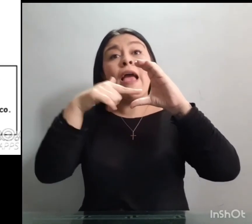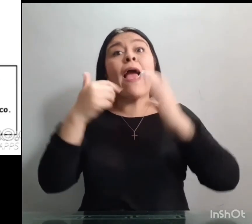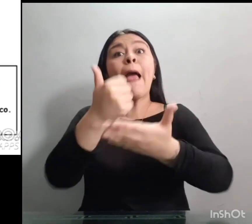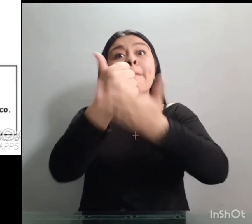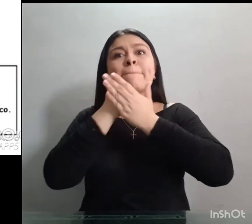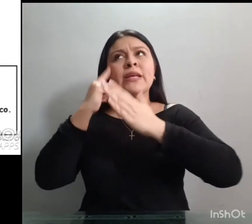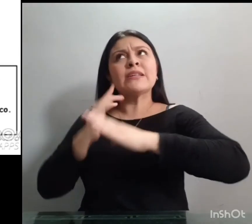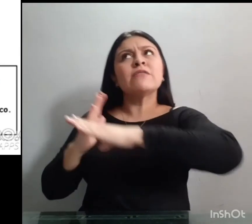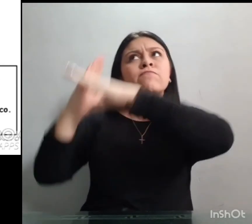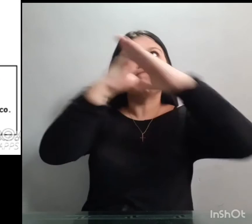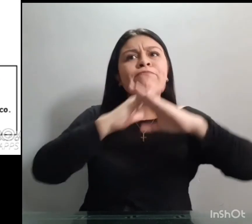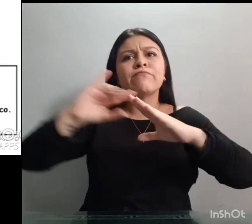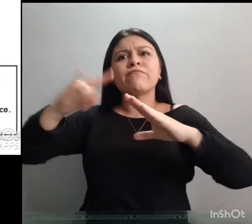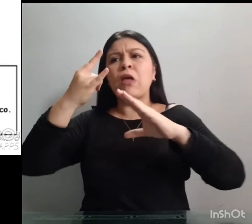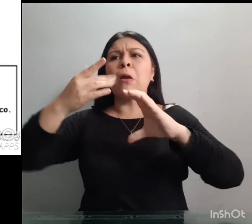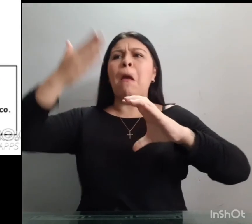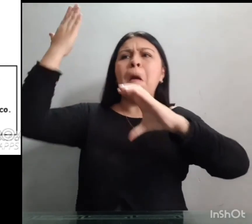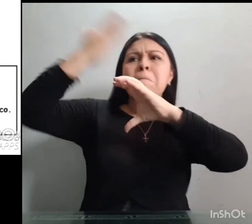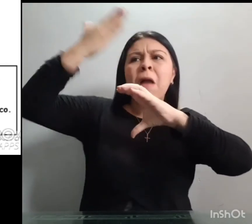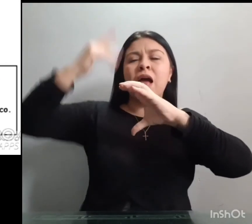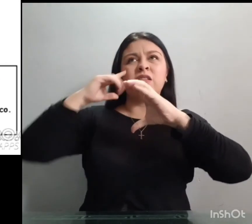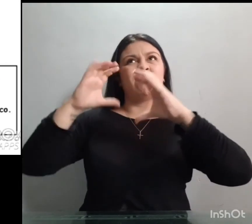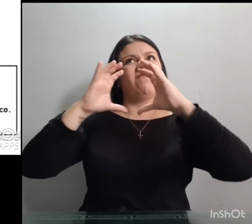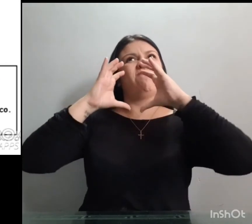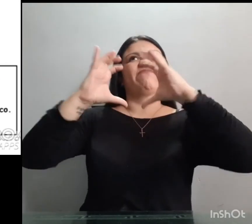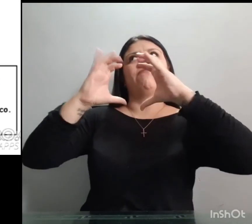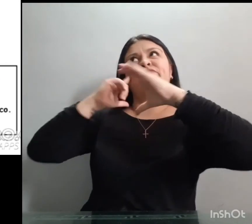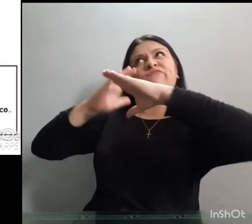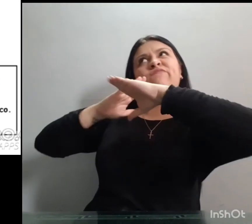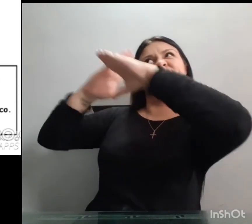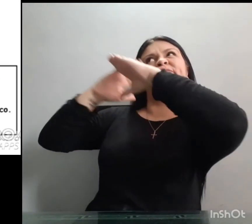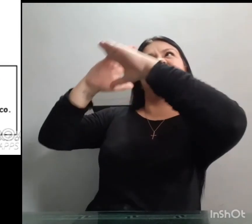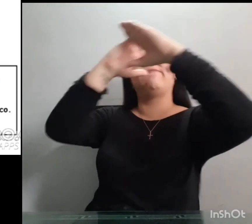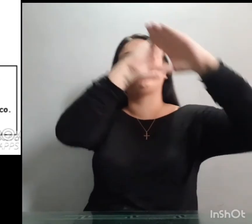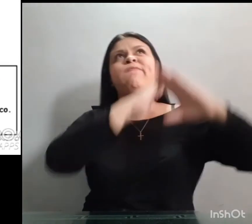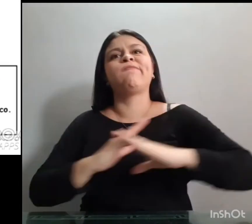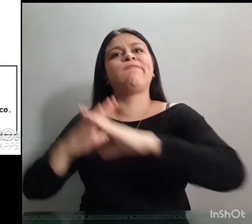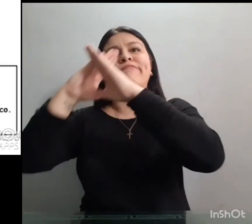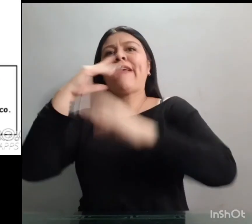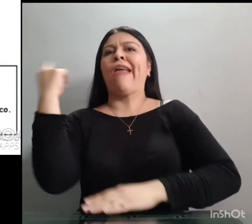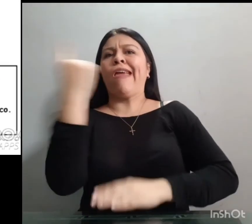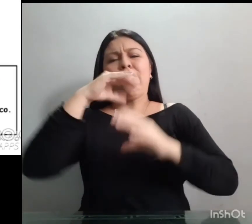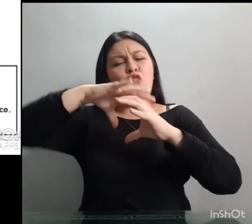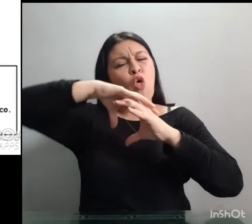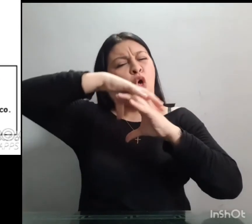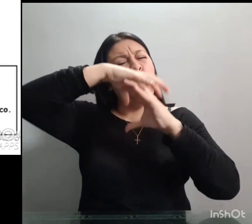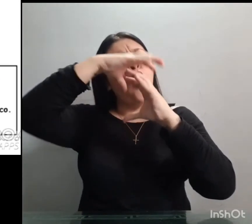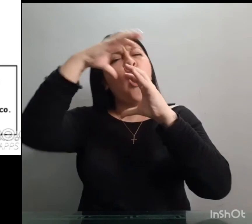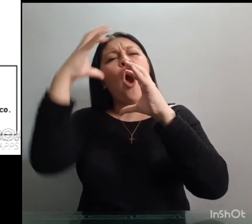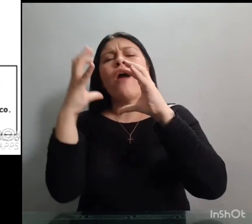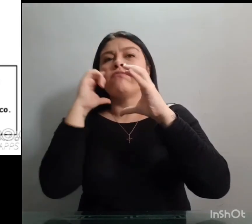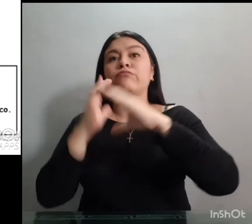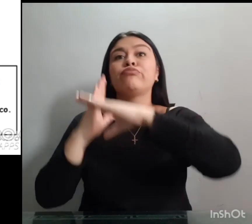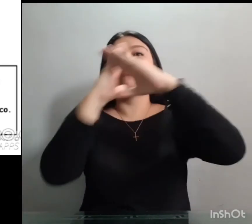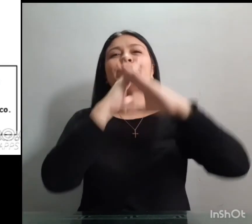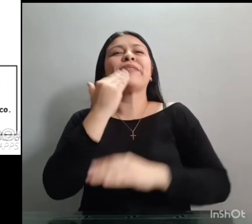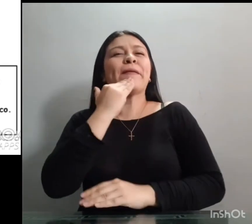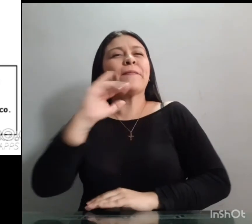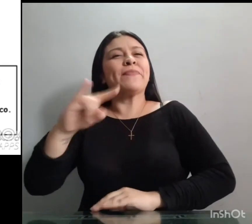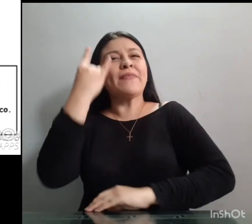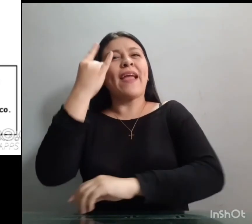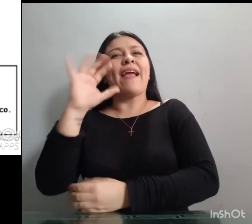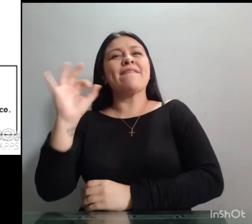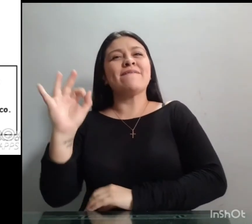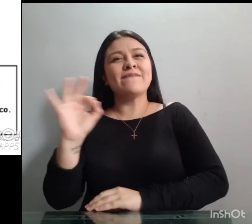para proteger el encéfalo y la médula espinal, es decir, protege todo esto. Cuando un virus